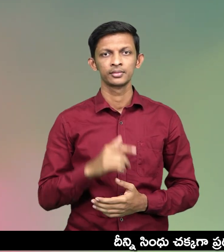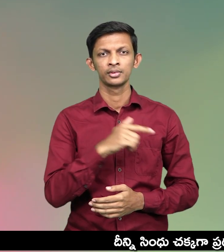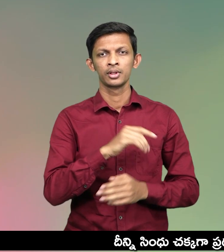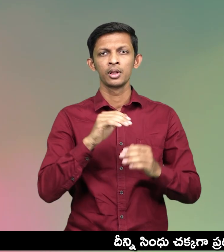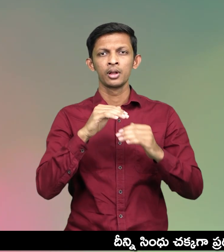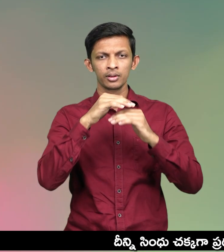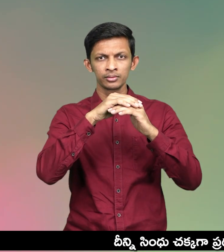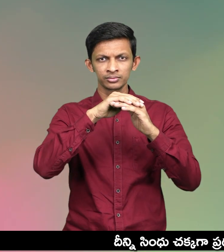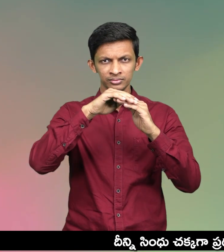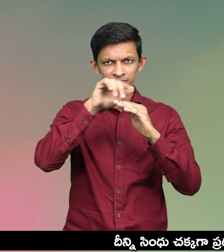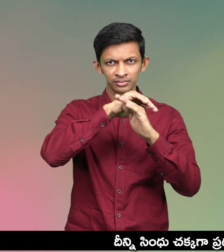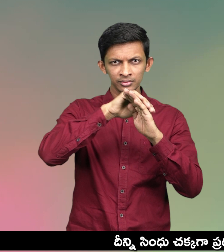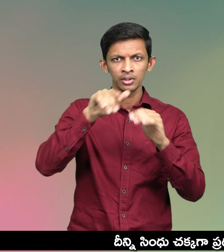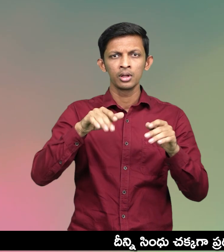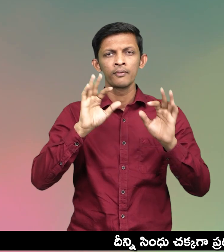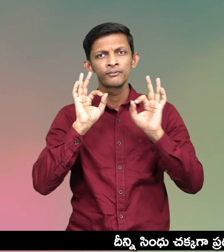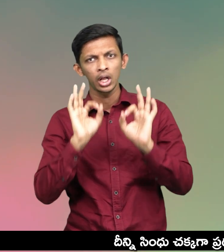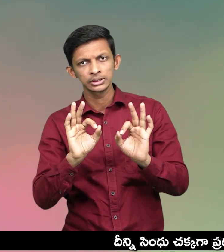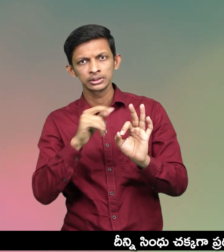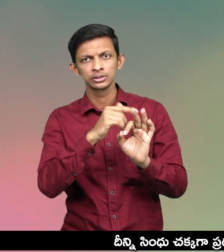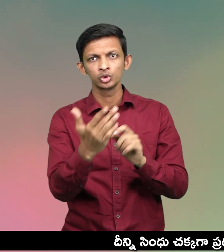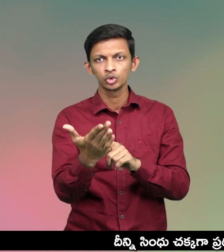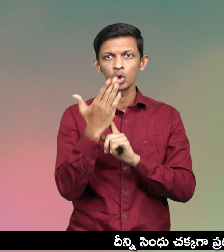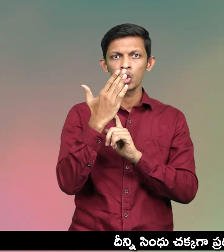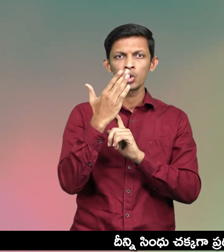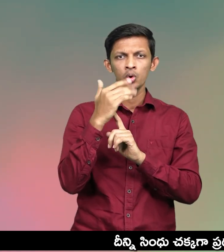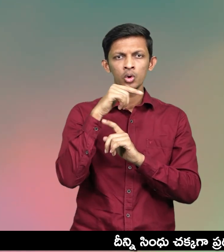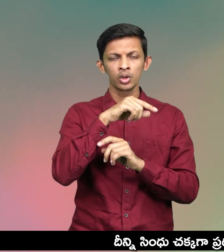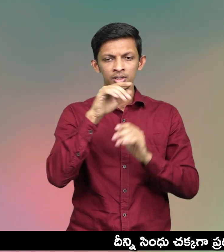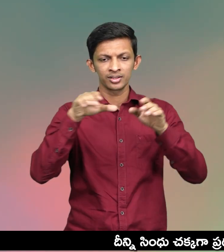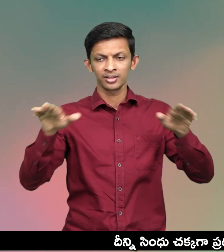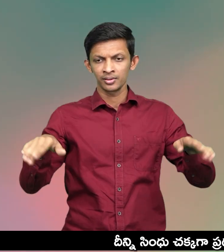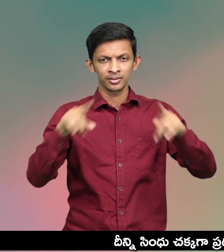దీన్ని సింధు చక్కగా ప్రదర్శించింది. మరియు బ్రహ్మపుత్ర నదులు